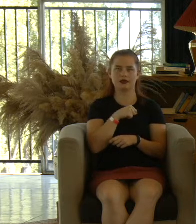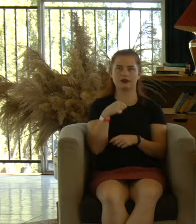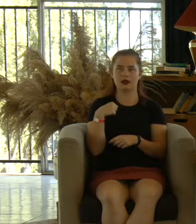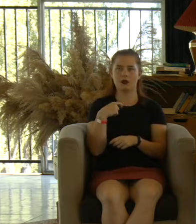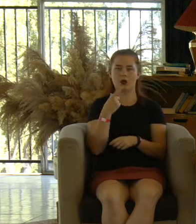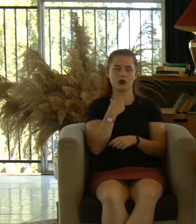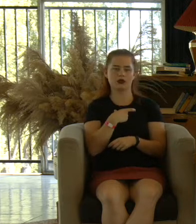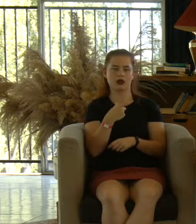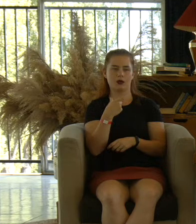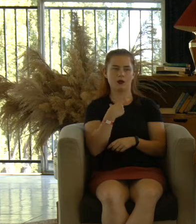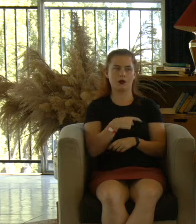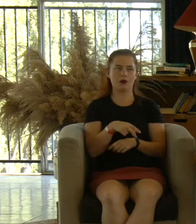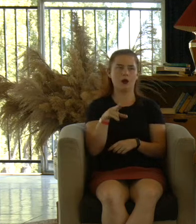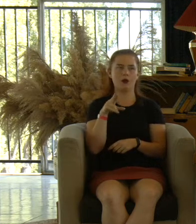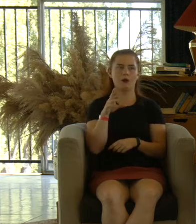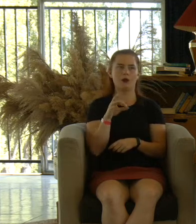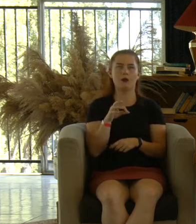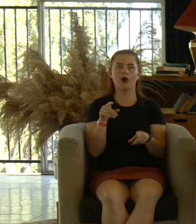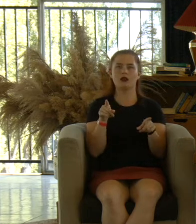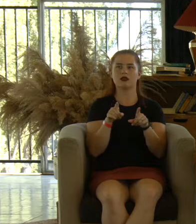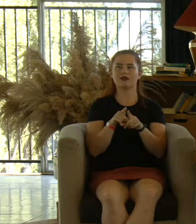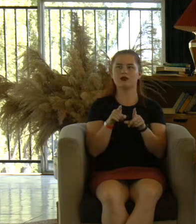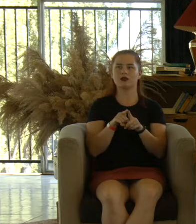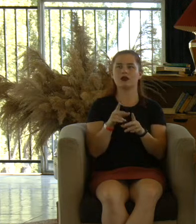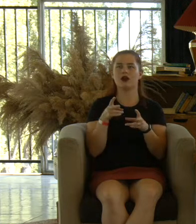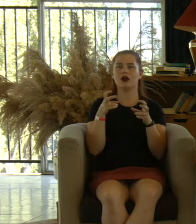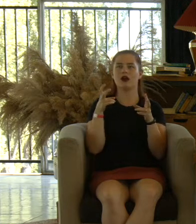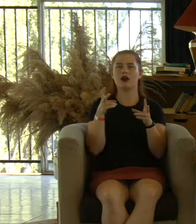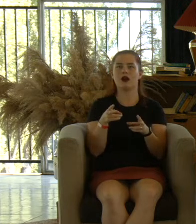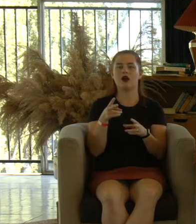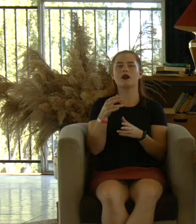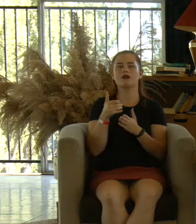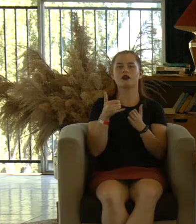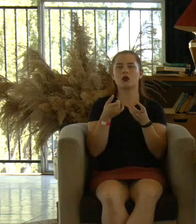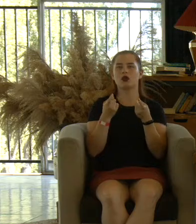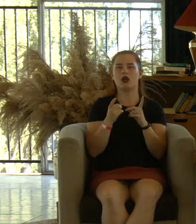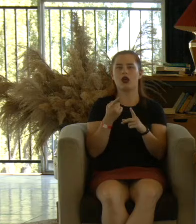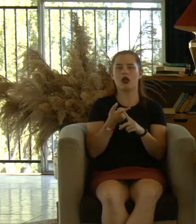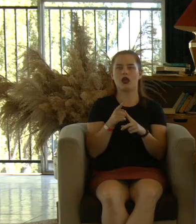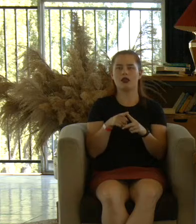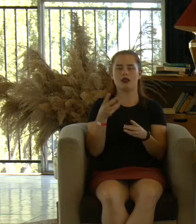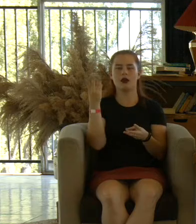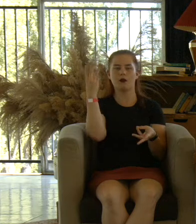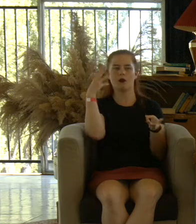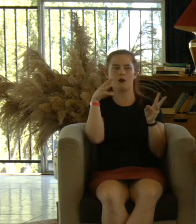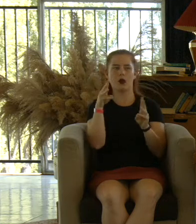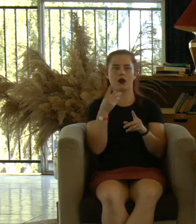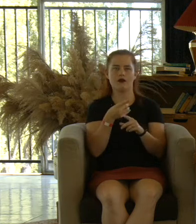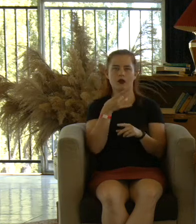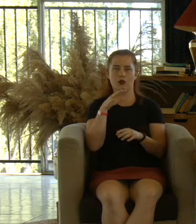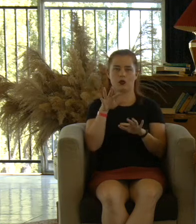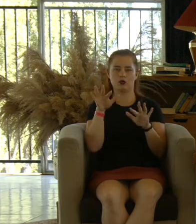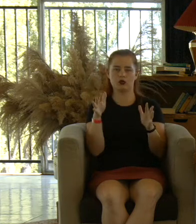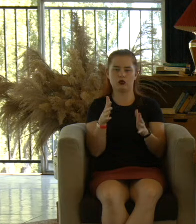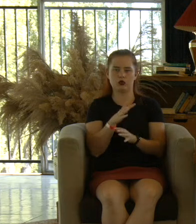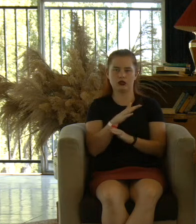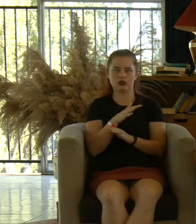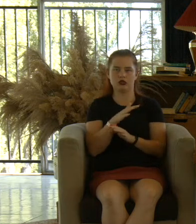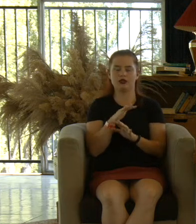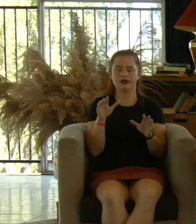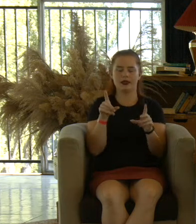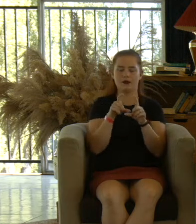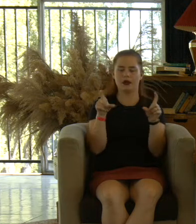собой, поскольку натуральное вино — это сейчас тренд, это большой сейчас тренд, но опять же в узких кругах. То есть это в любом случае не массовая история, не